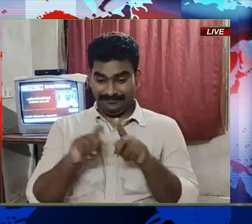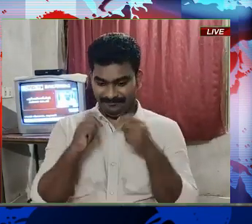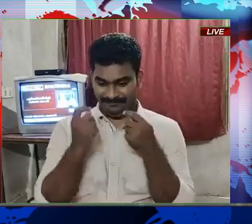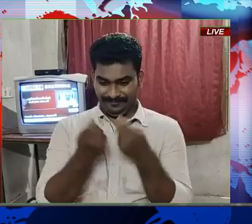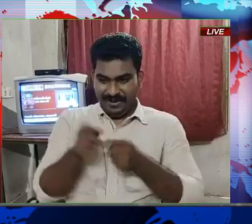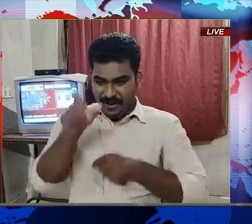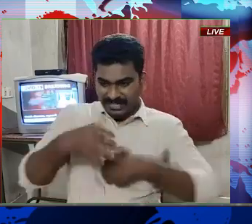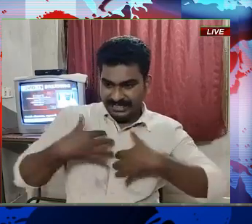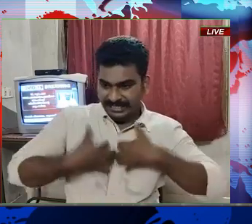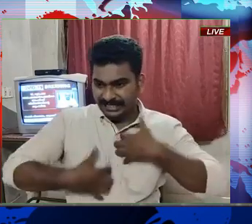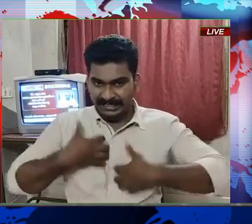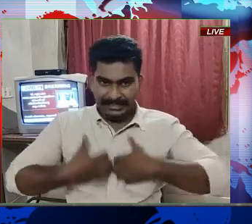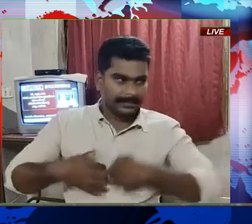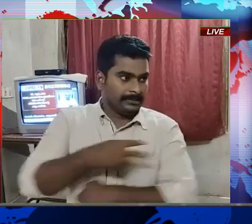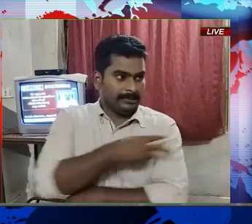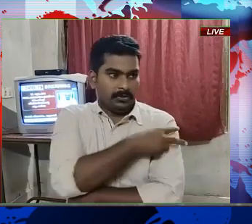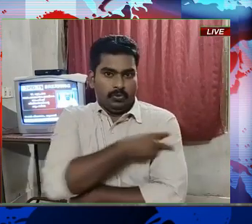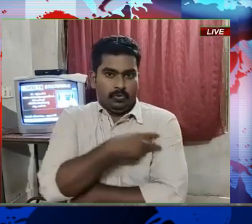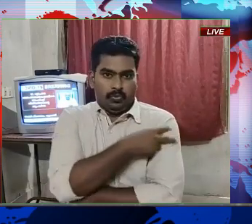ഈ പറയുന്ന